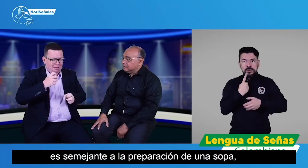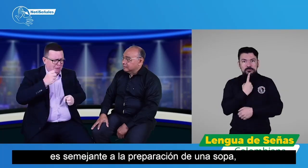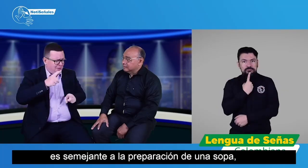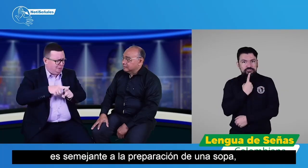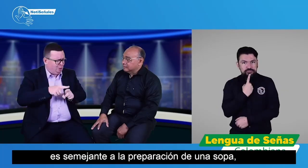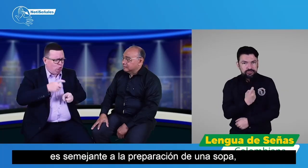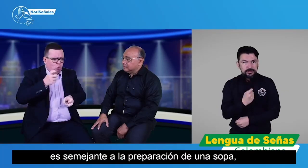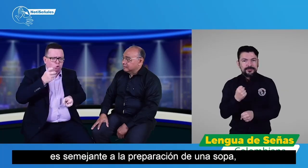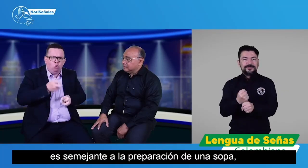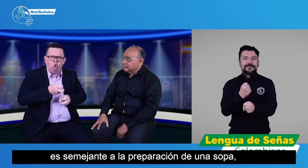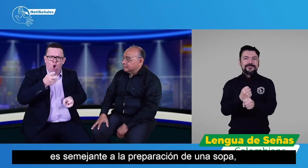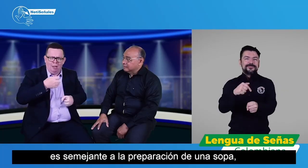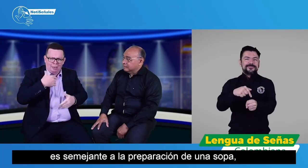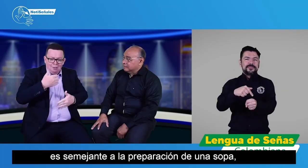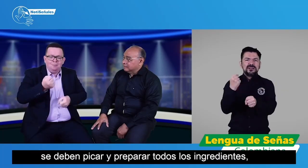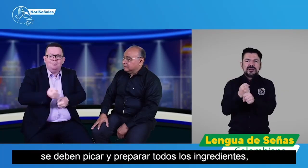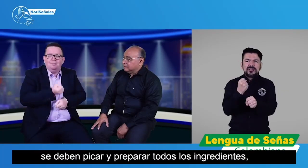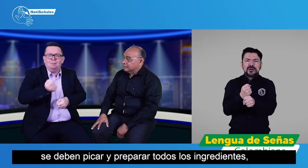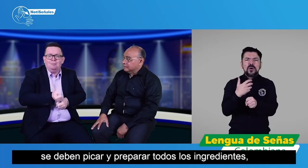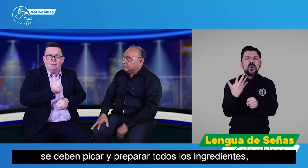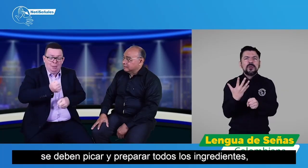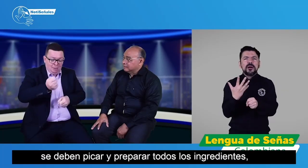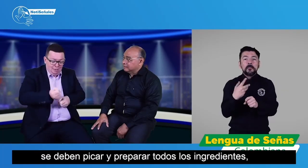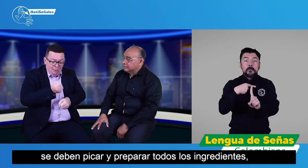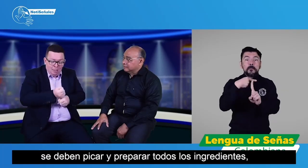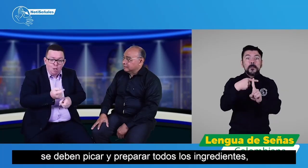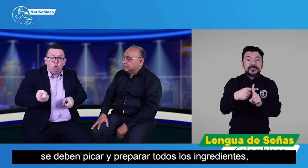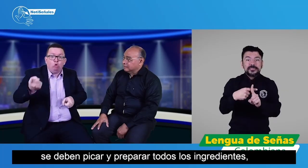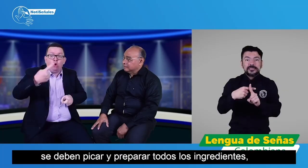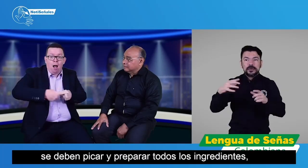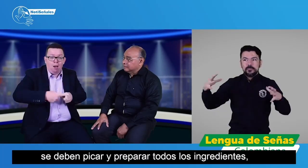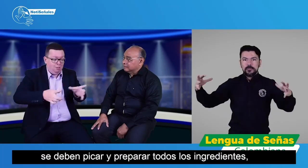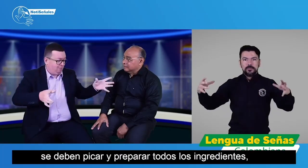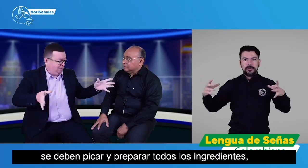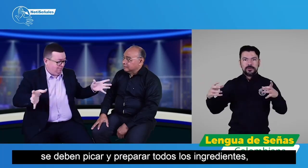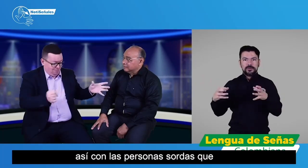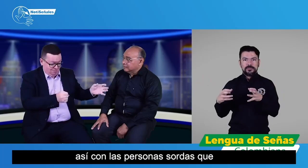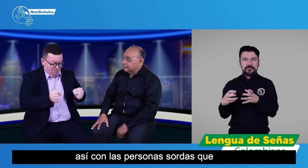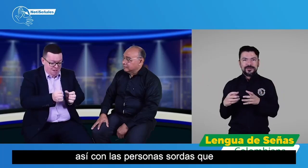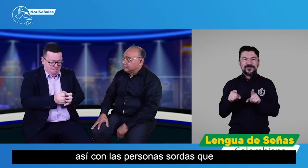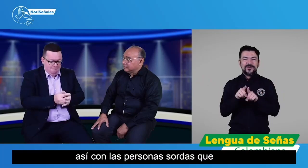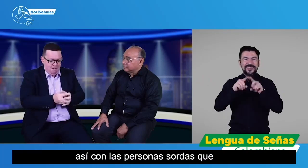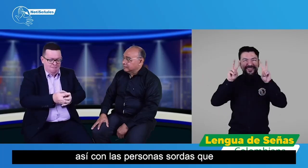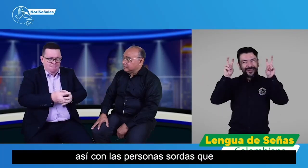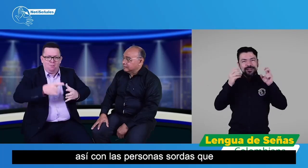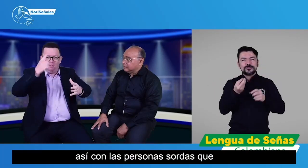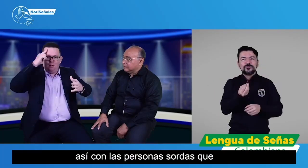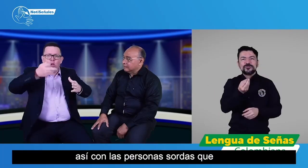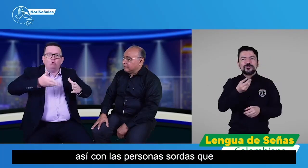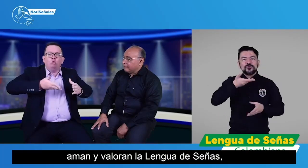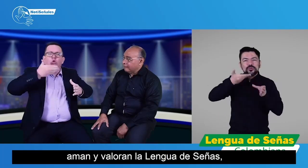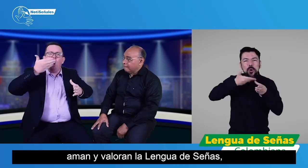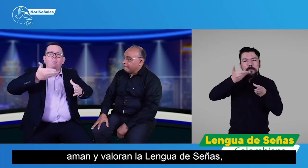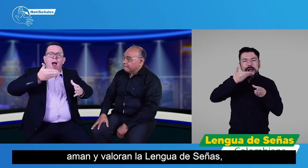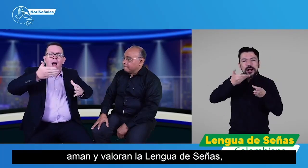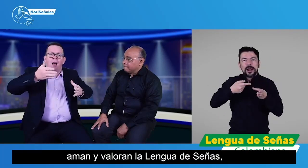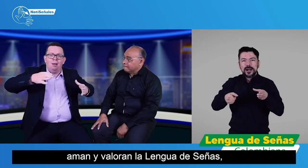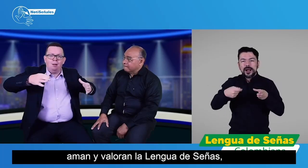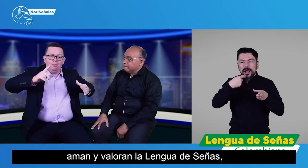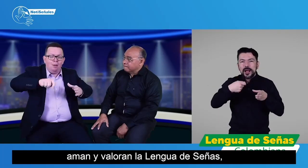de una sopa. Se deben picar y preparar todos los ingredientes, así con las personas sordas que aman y valoran la lengua